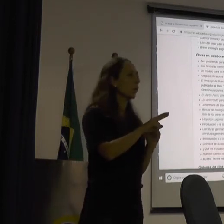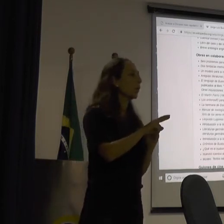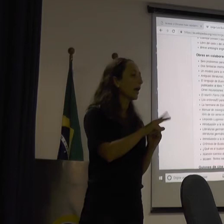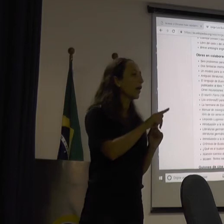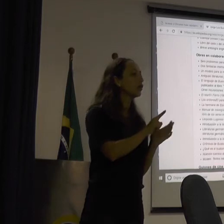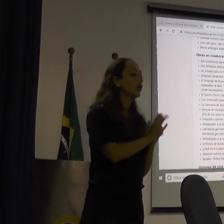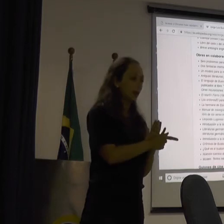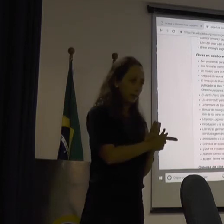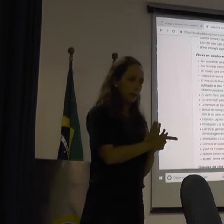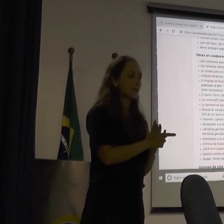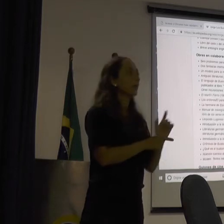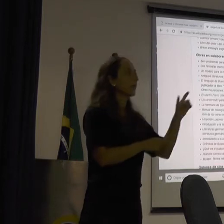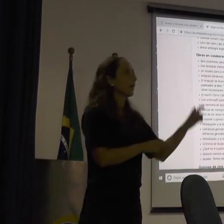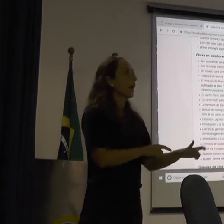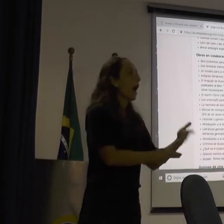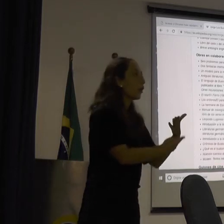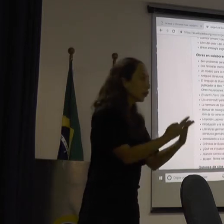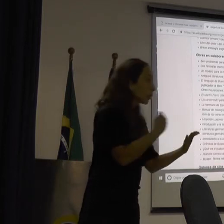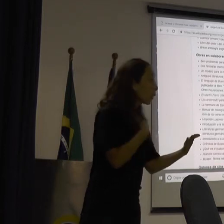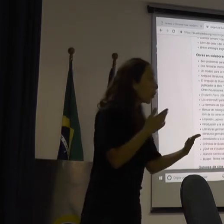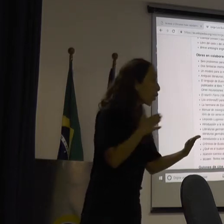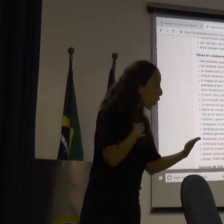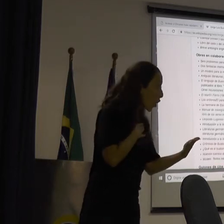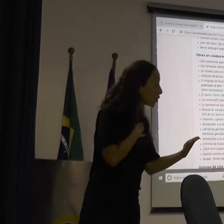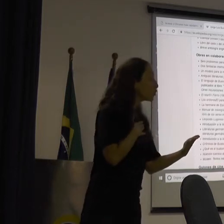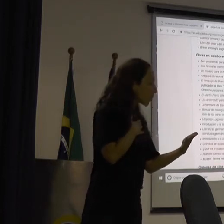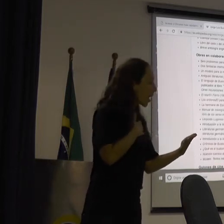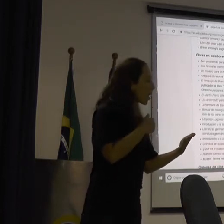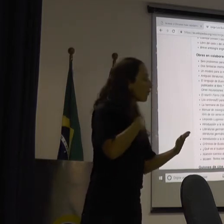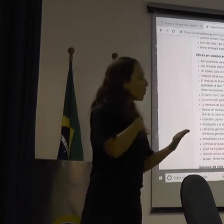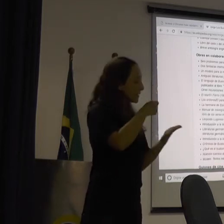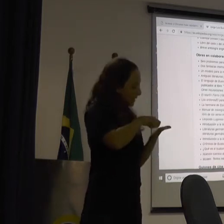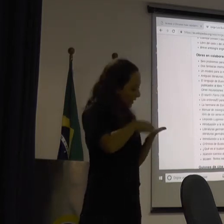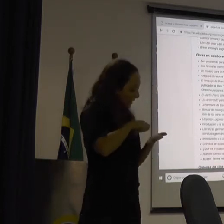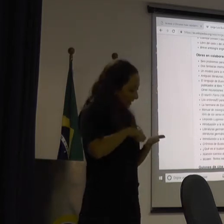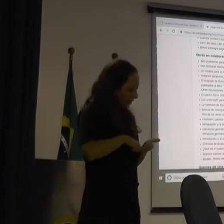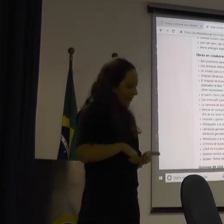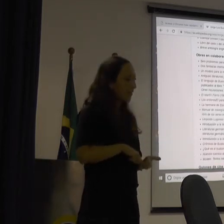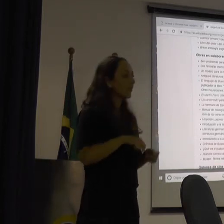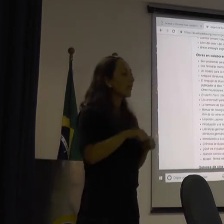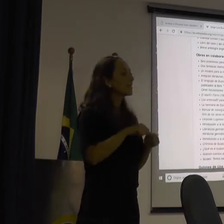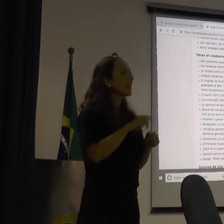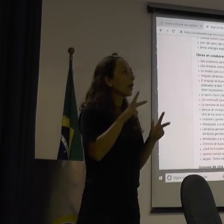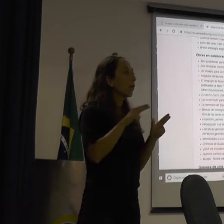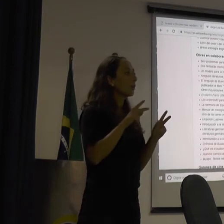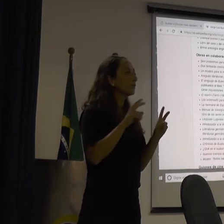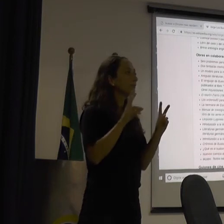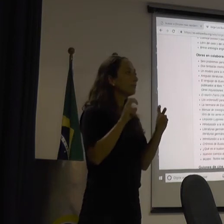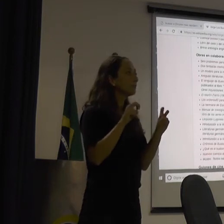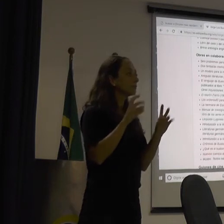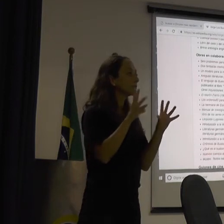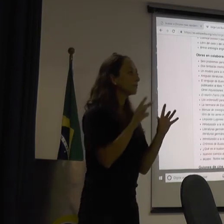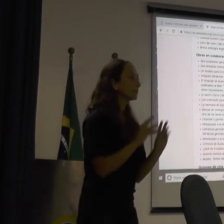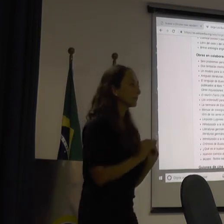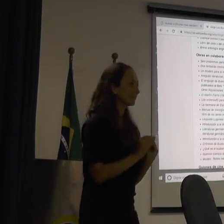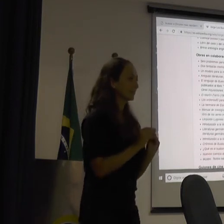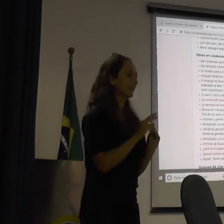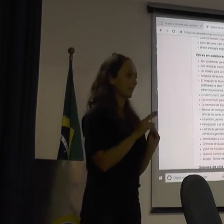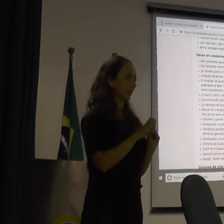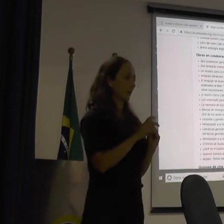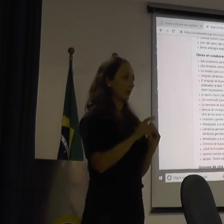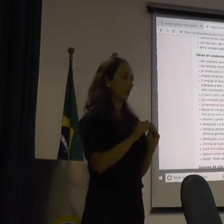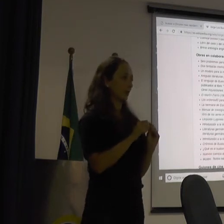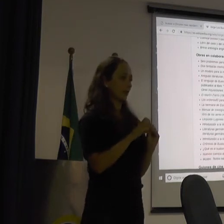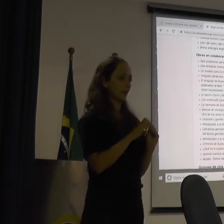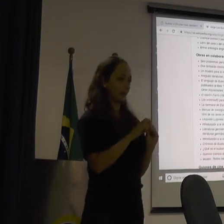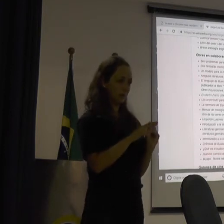muito, Stevenson, aí eles faziam por prazer, por esporte. Sim, bom, eu fiz muito isso com aprender língua. Vou aprender romeno,